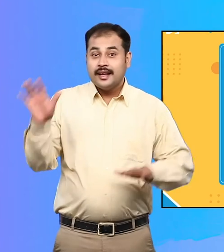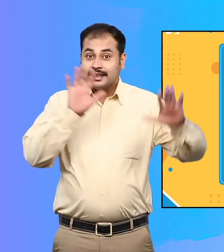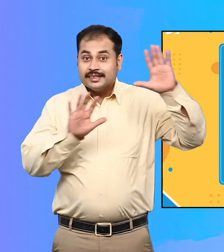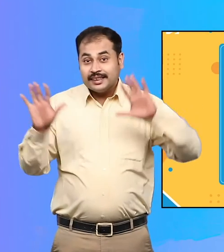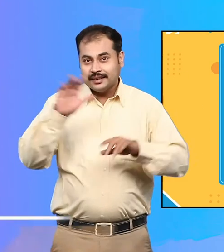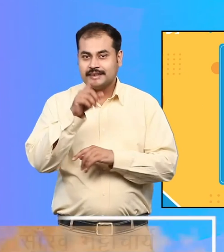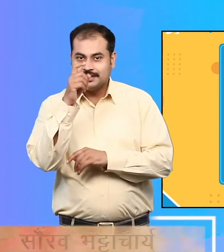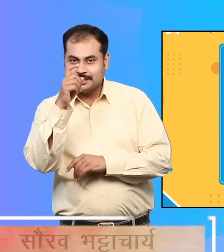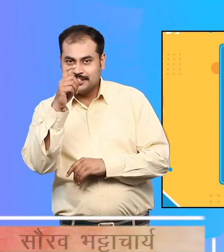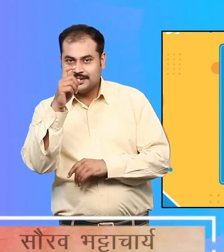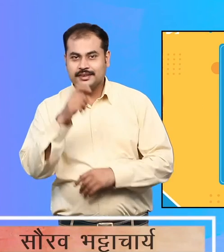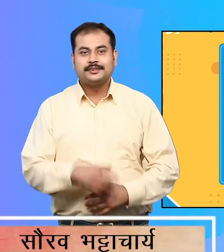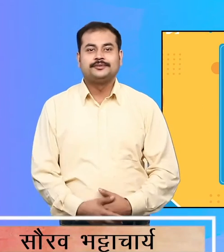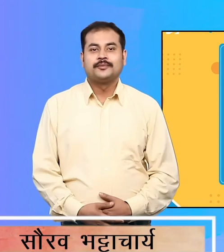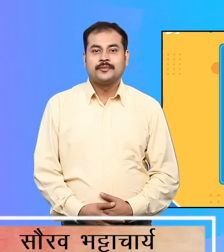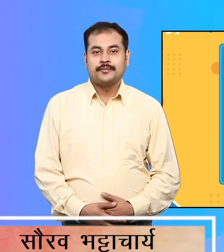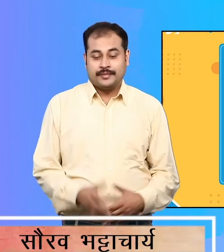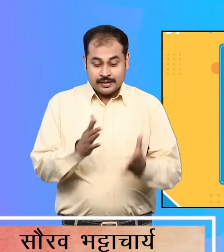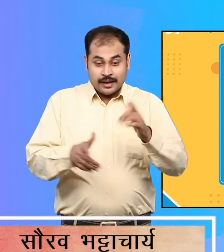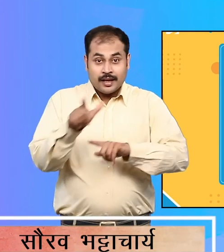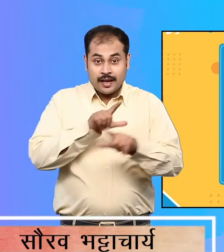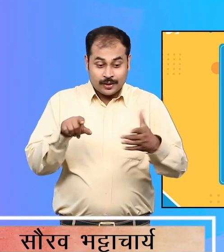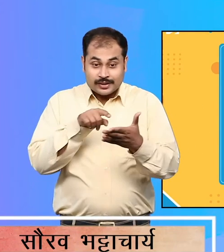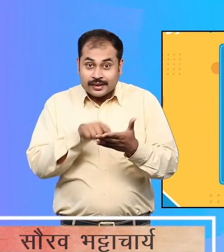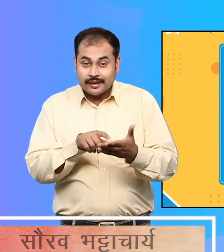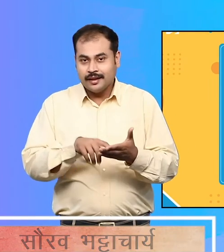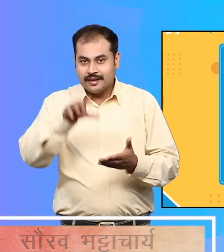गतिविधि साथ सांकेतिक भाषा